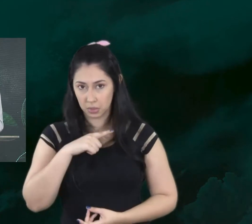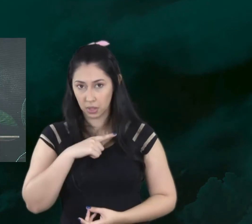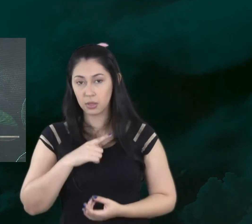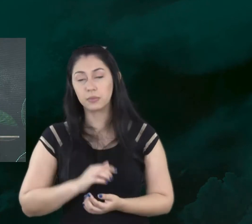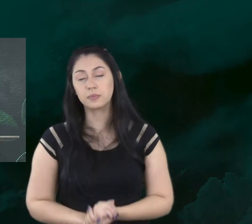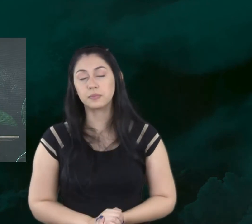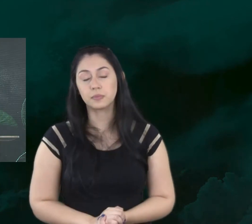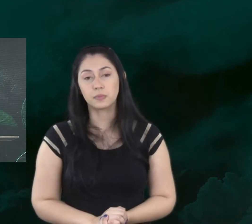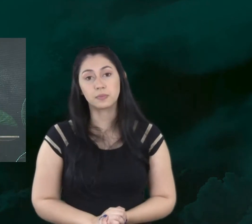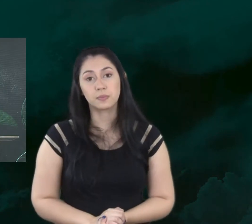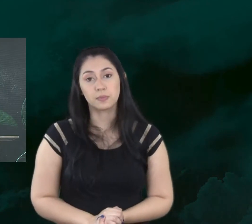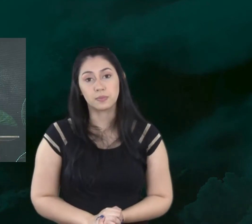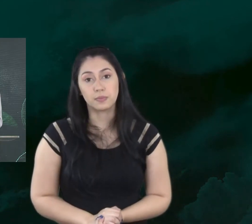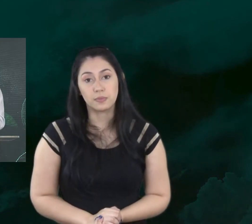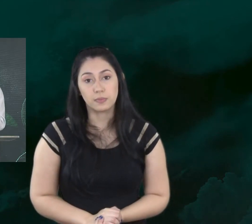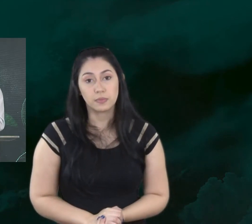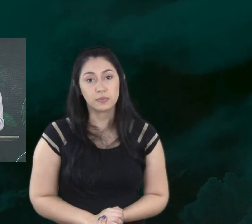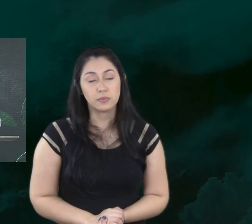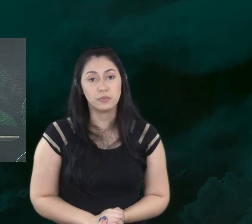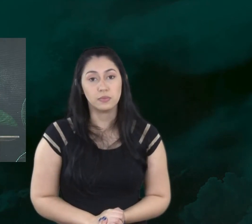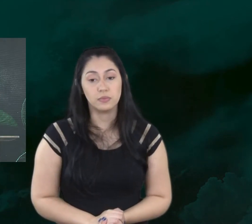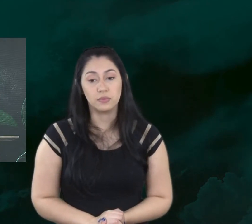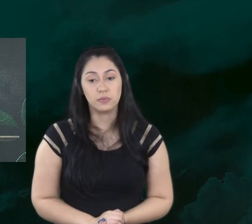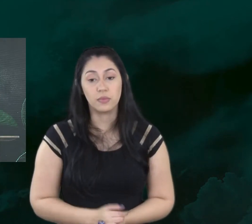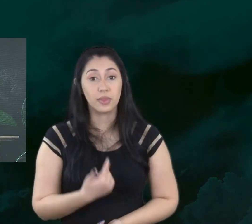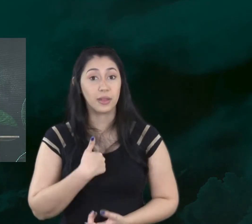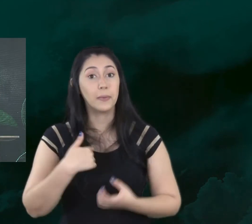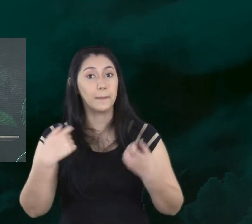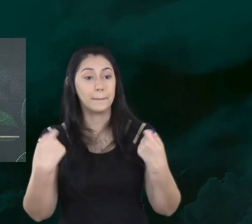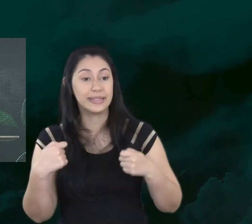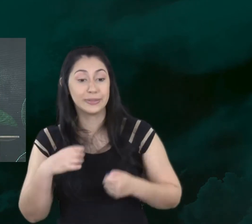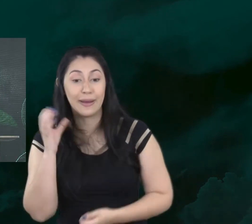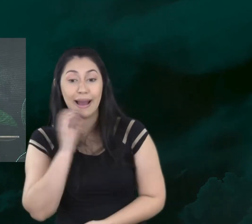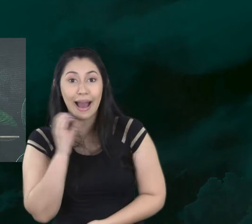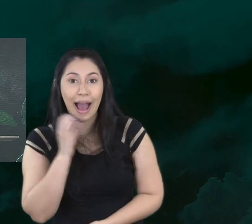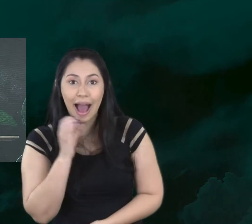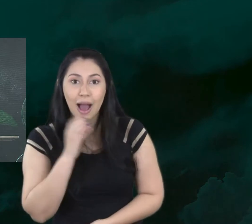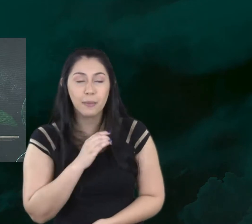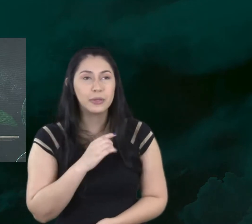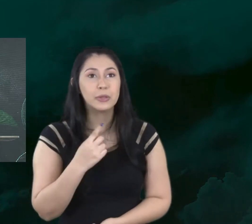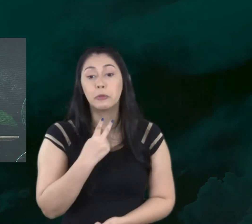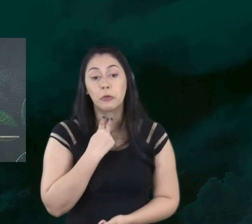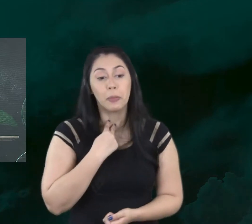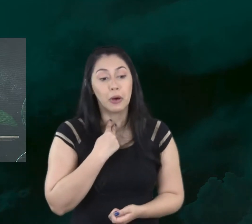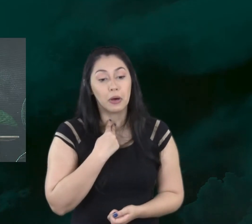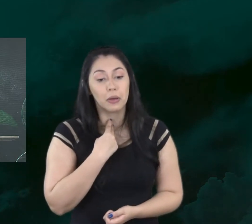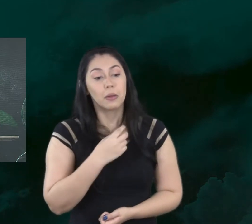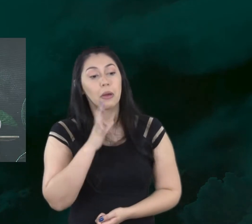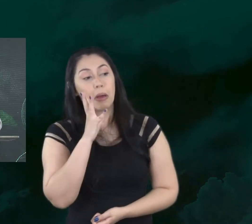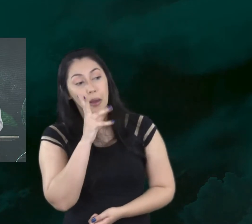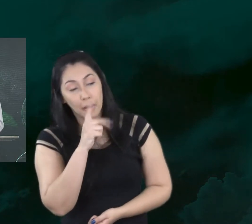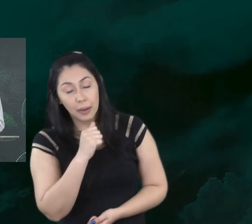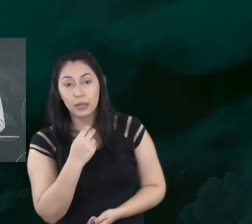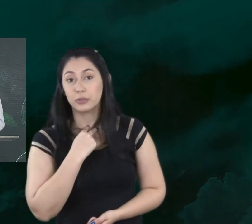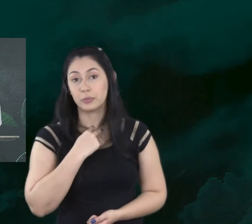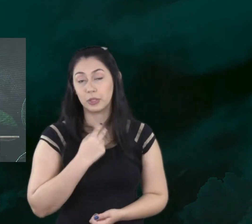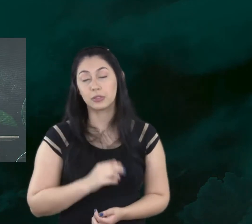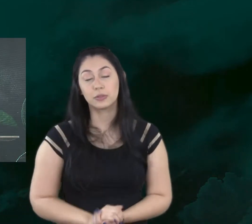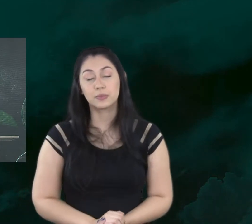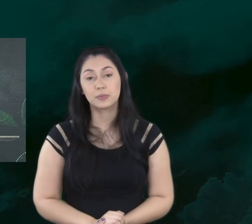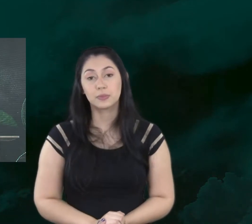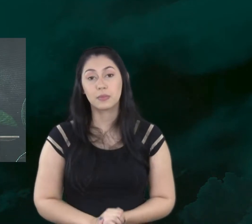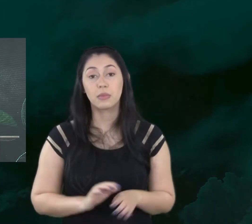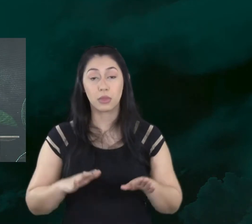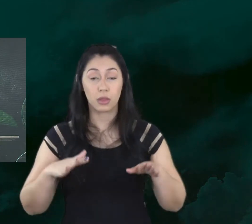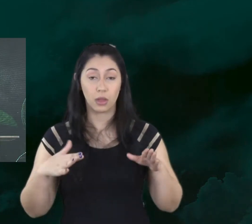Então, isso, né, eu preciso correr um pouco, não posso ficar muito tempo nisso. Então,